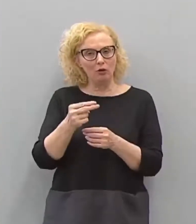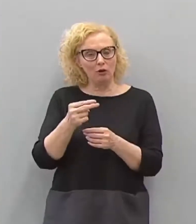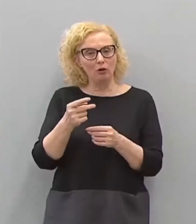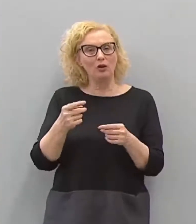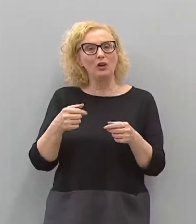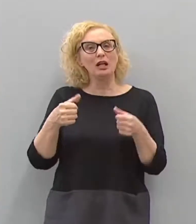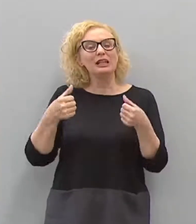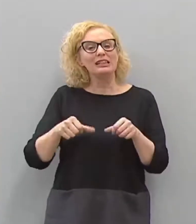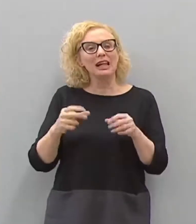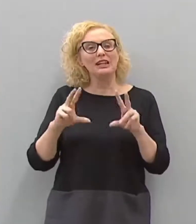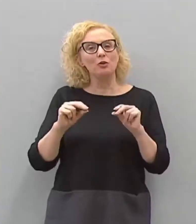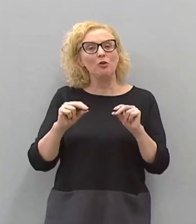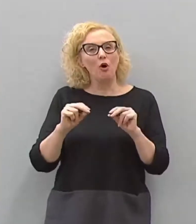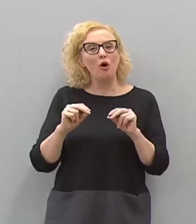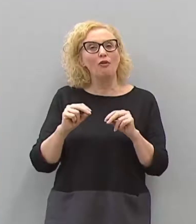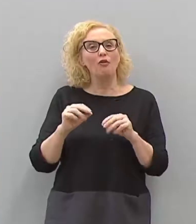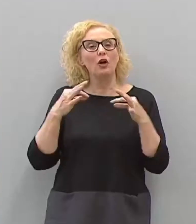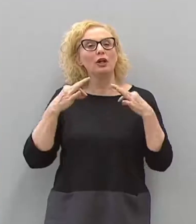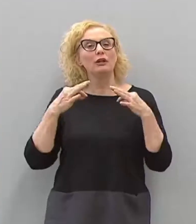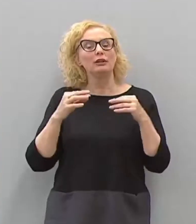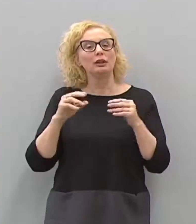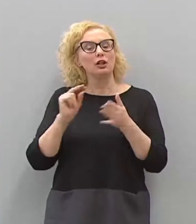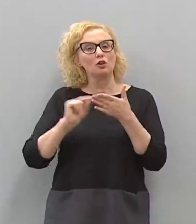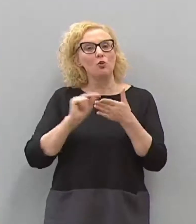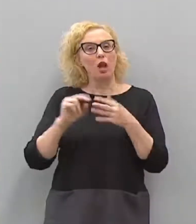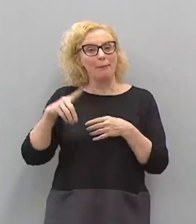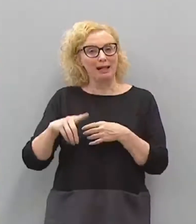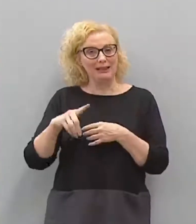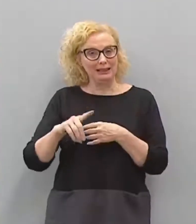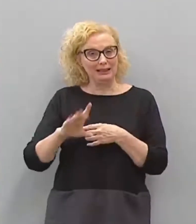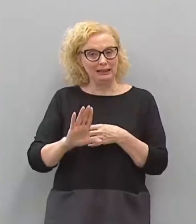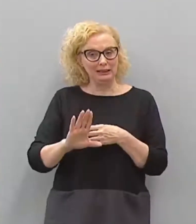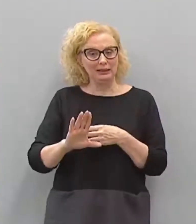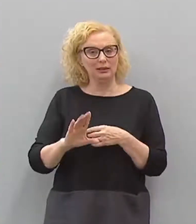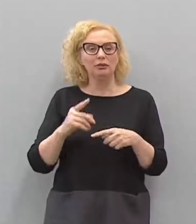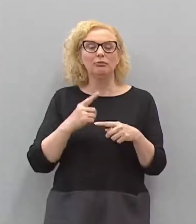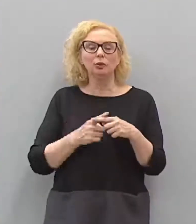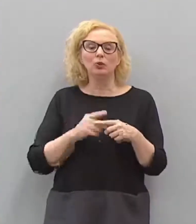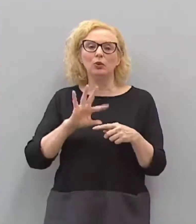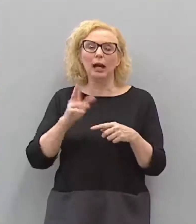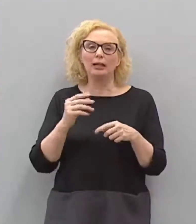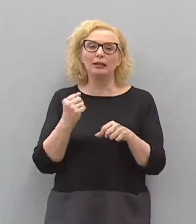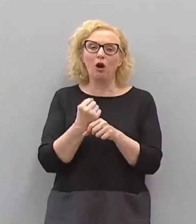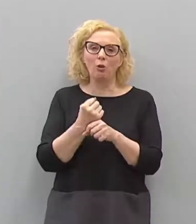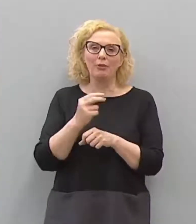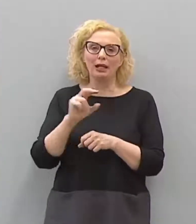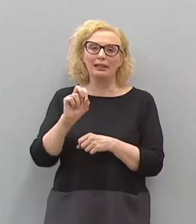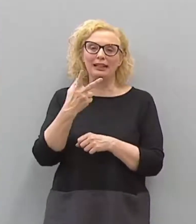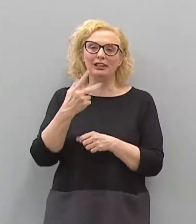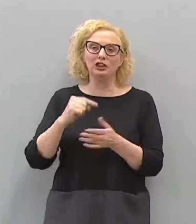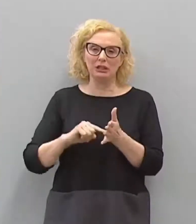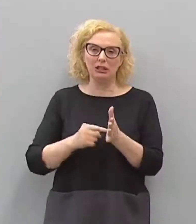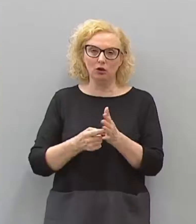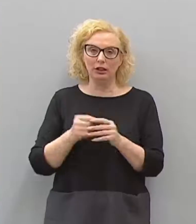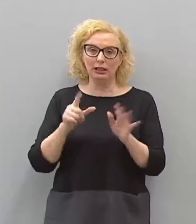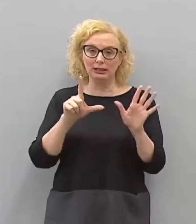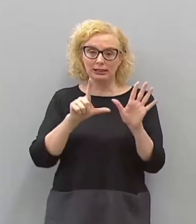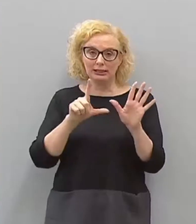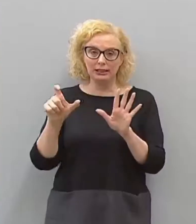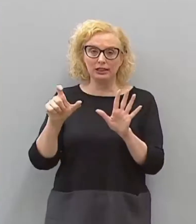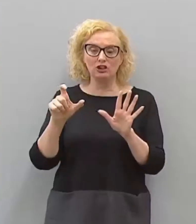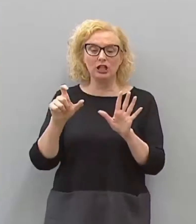sede dell'istituto pertini e l'altra opera di 13 milioni e 700 mila